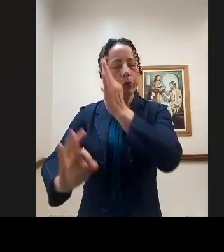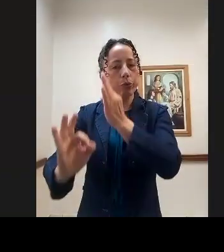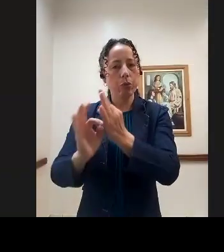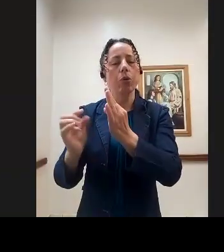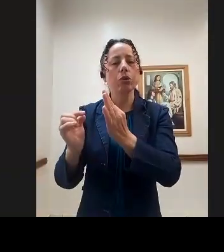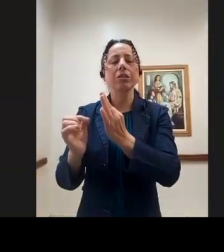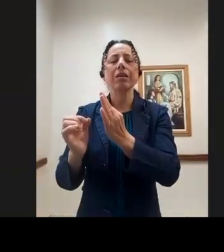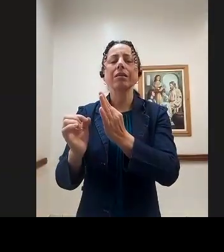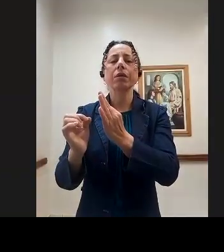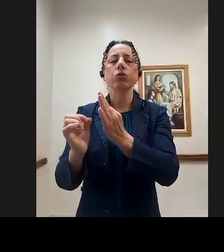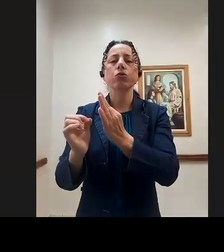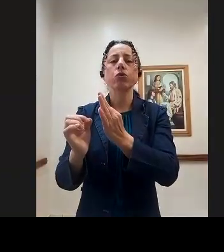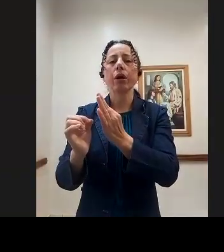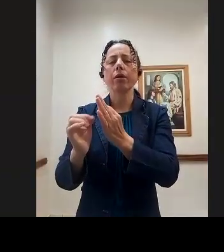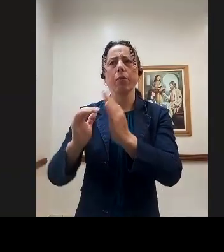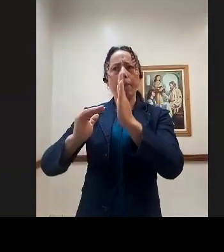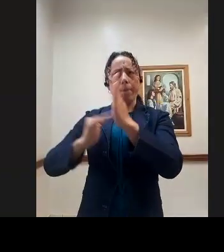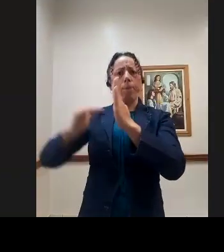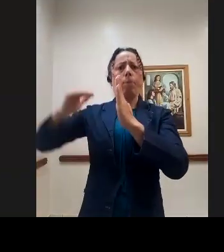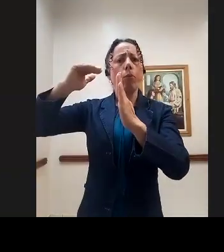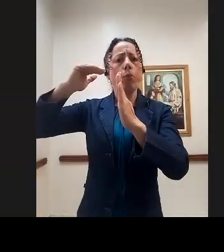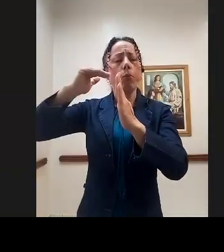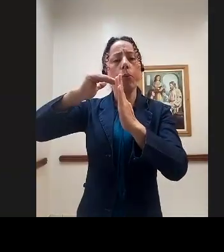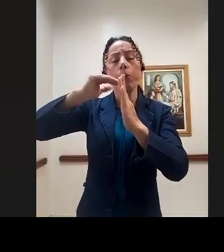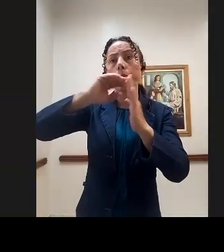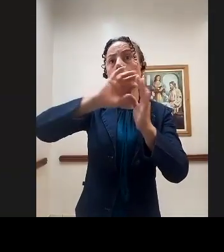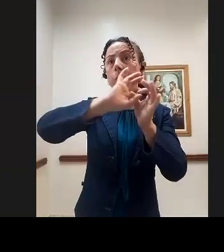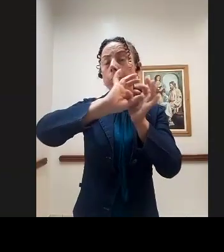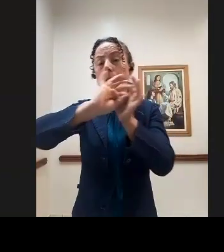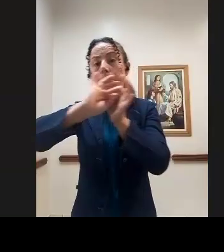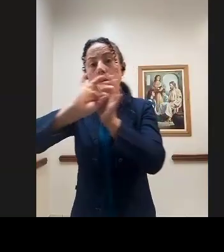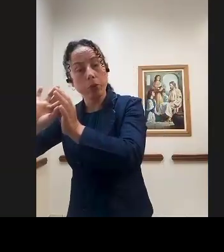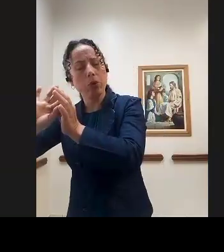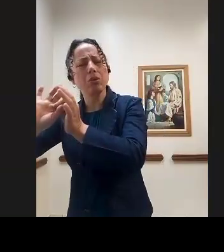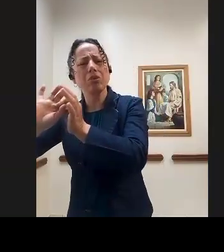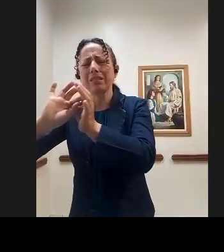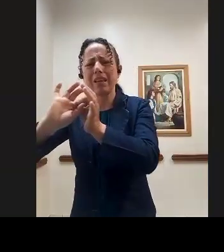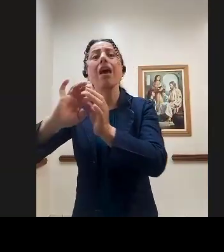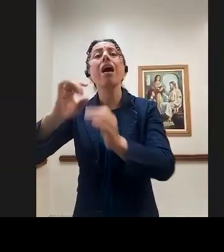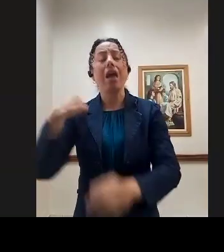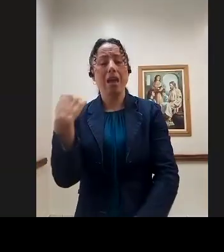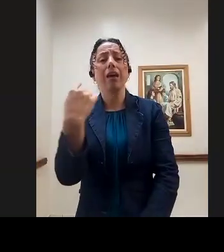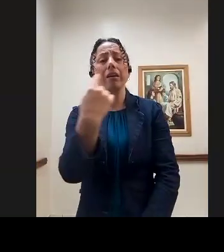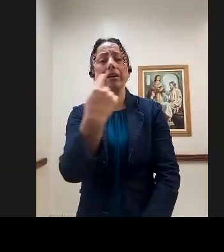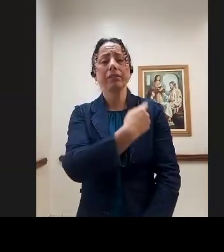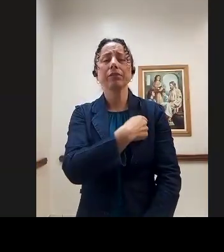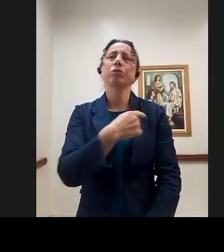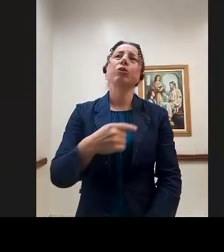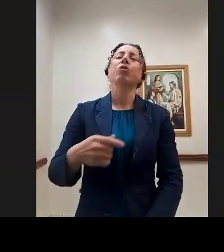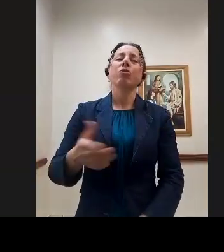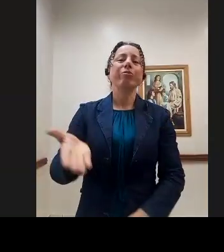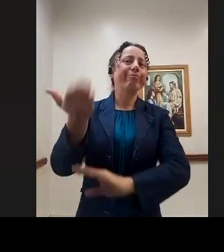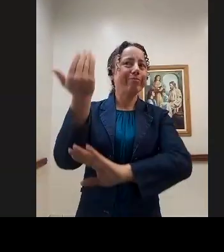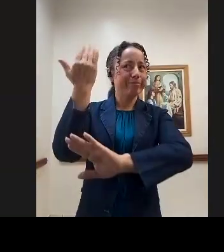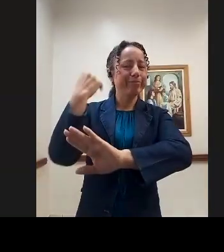nossas vidas, né? Essa semana, né, como o Bispo falou, eu estava presente em alguns jogos da Copa Smith, né?